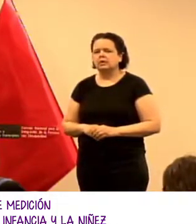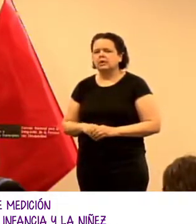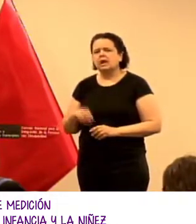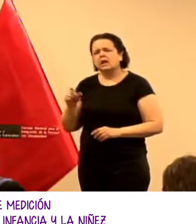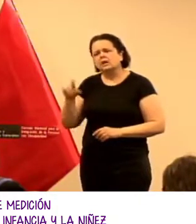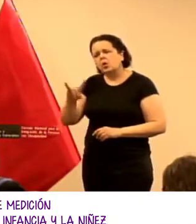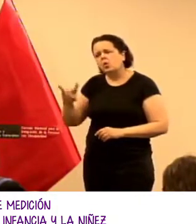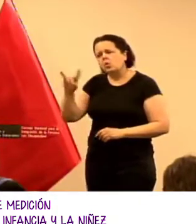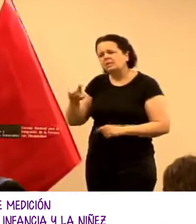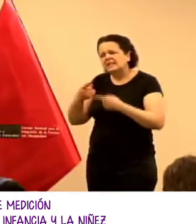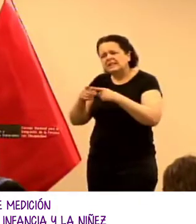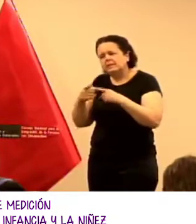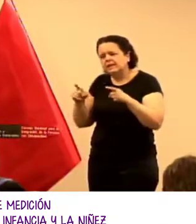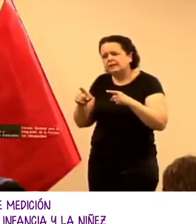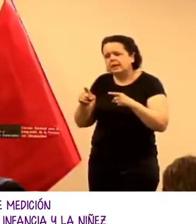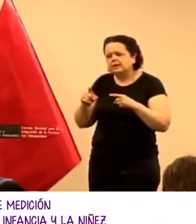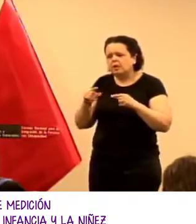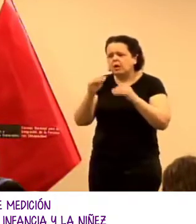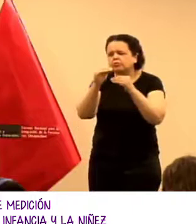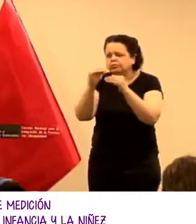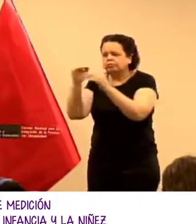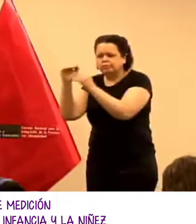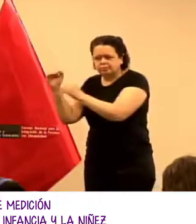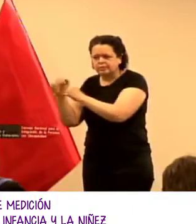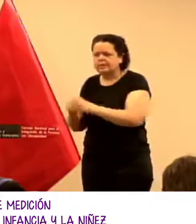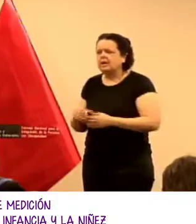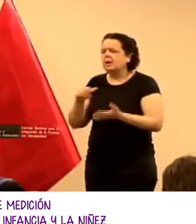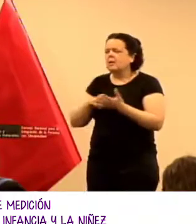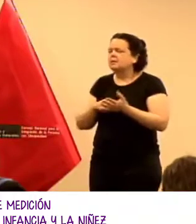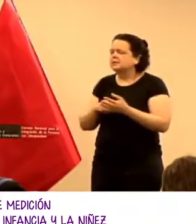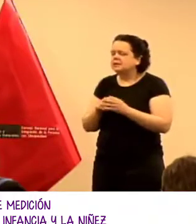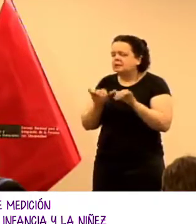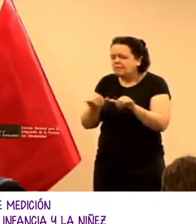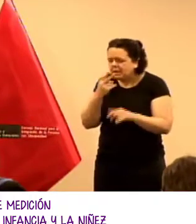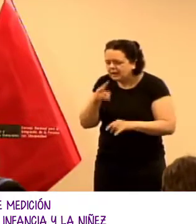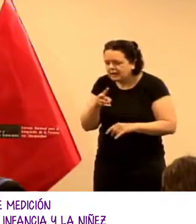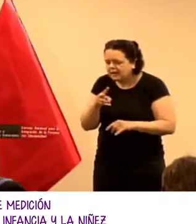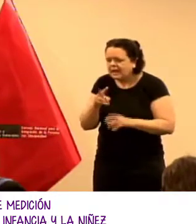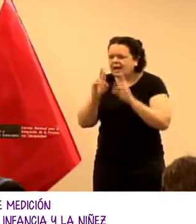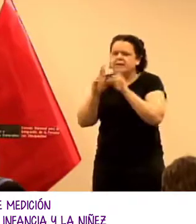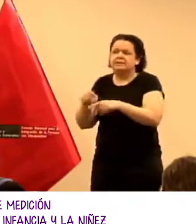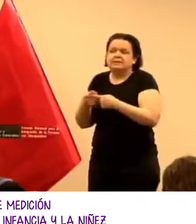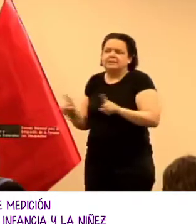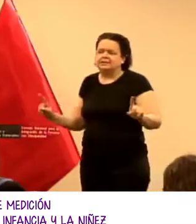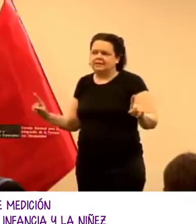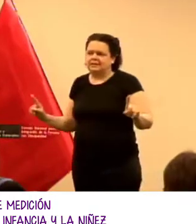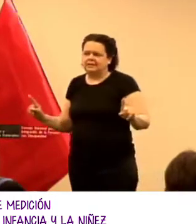Si se usan cortes diferentes, es evidente que la prevalencia de discapacidad va a resultar